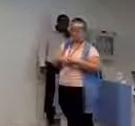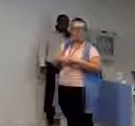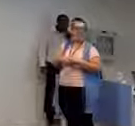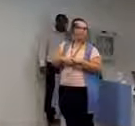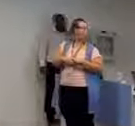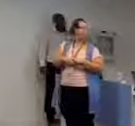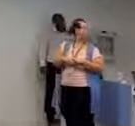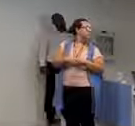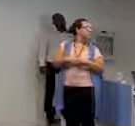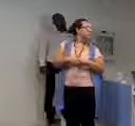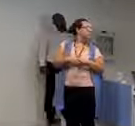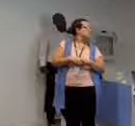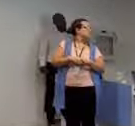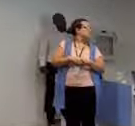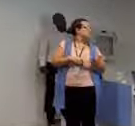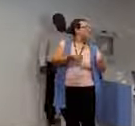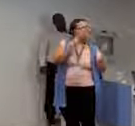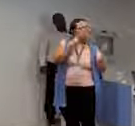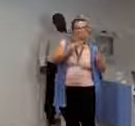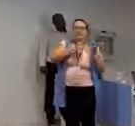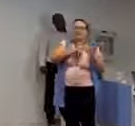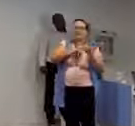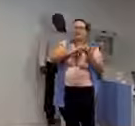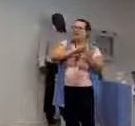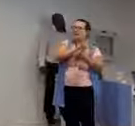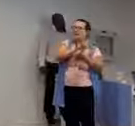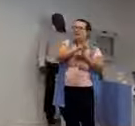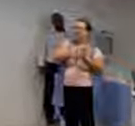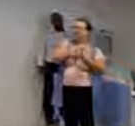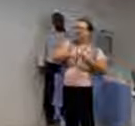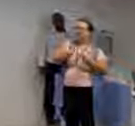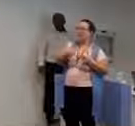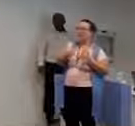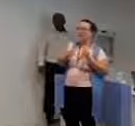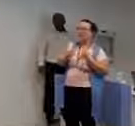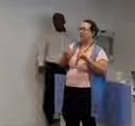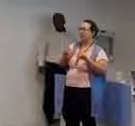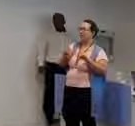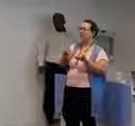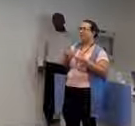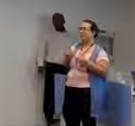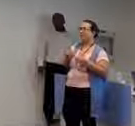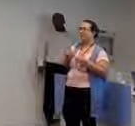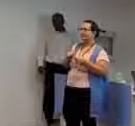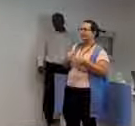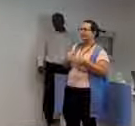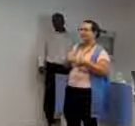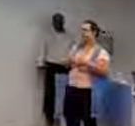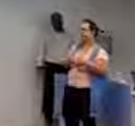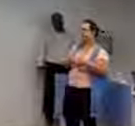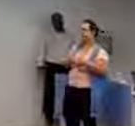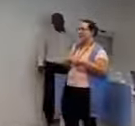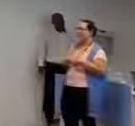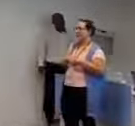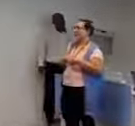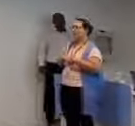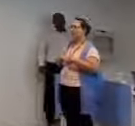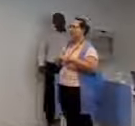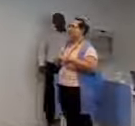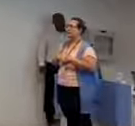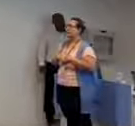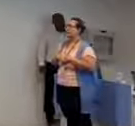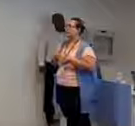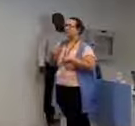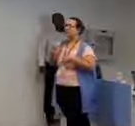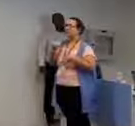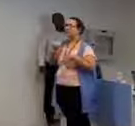considerando todas as variáveis que compõem as características do material. Conforme ele fizer esse estudo, ele vai